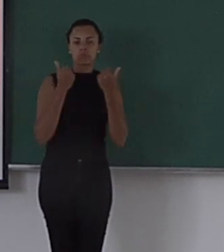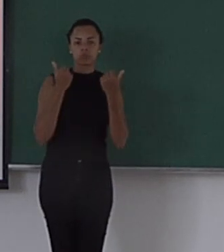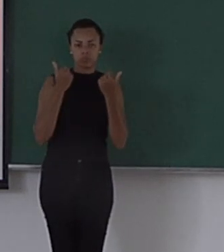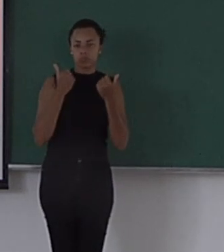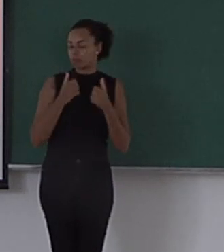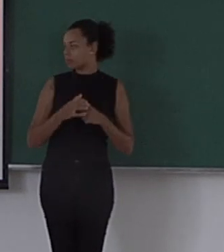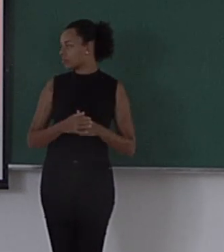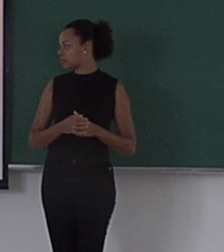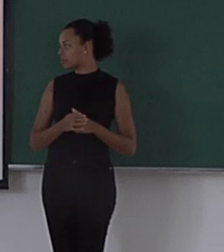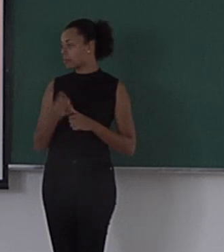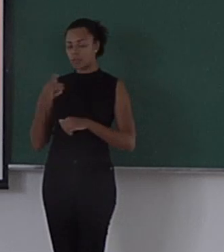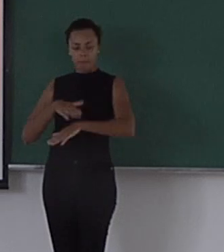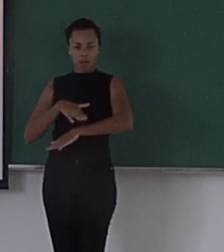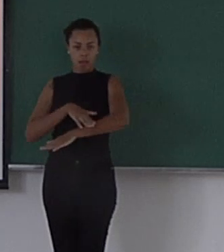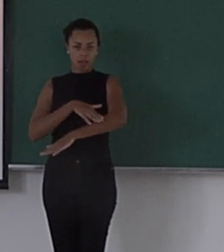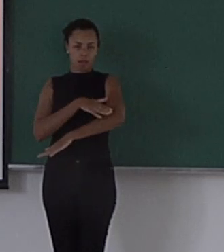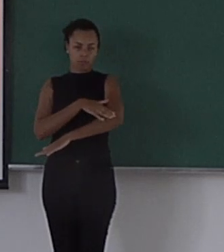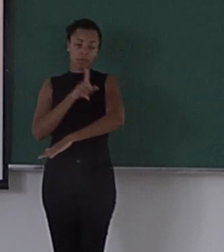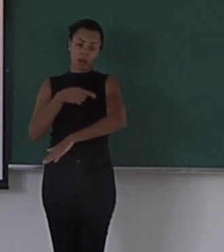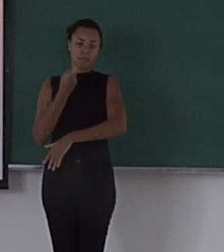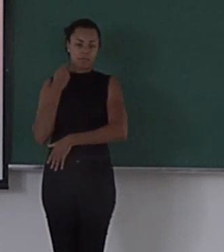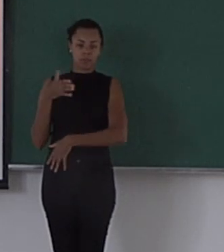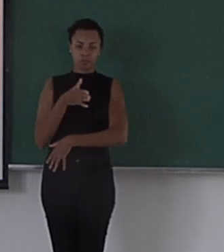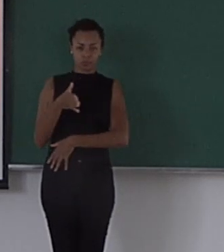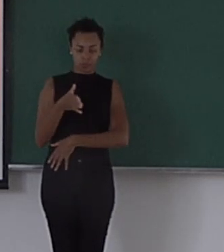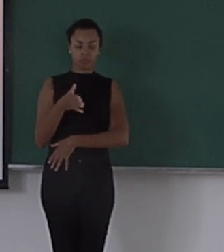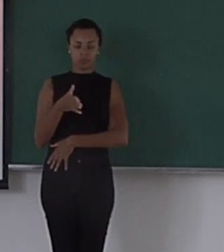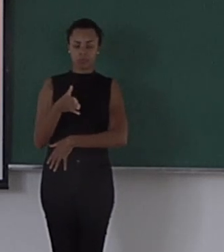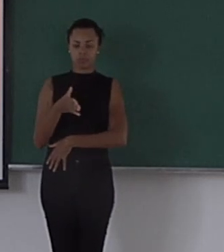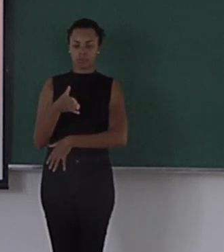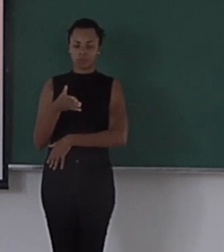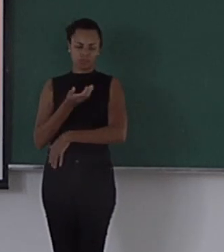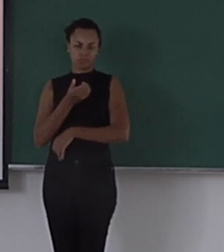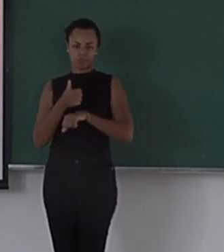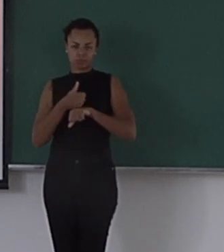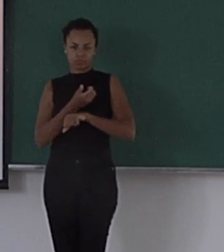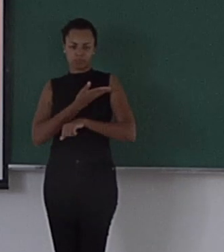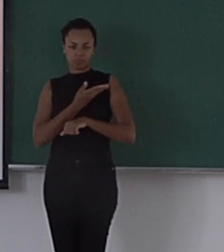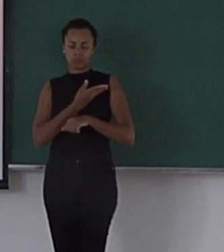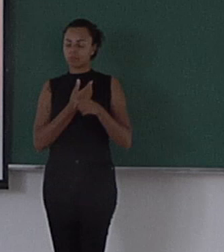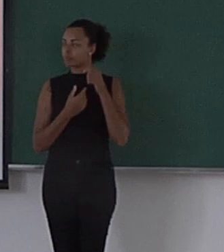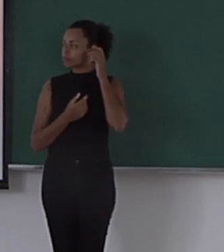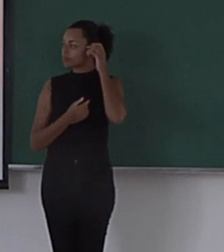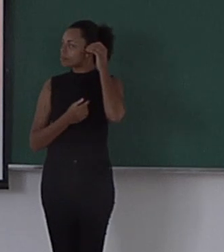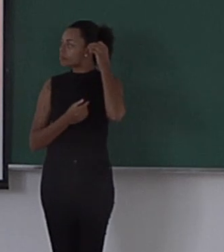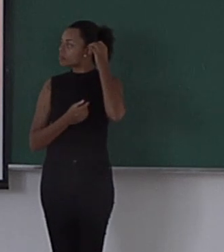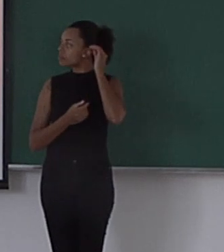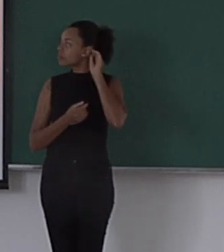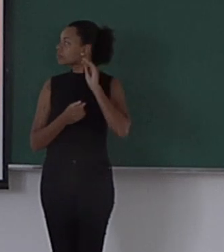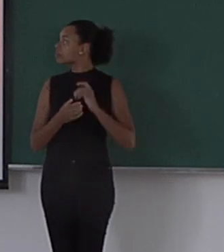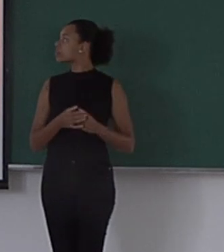essa pele, gente, tilápia, né, é um peixe, tá? Então, esse amigo, assim, a bem grosso modo, ele